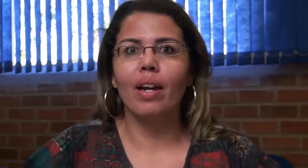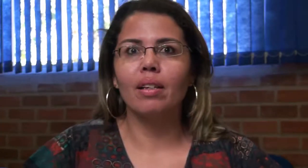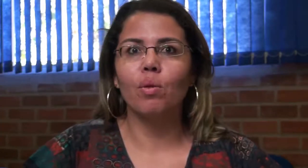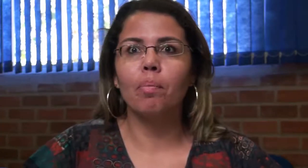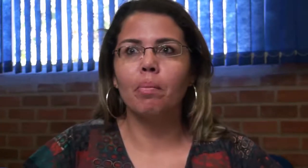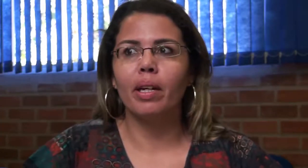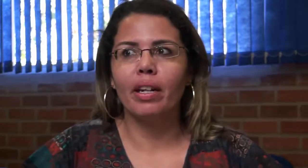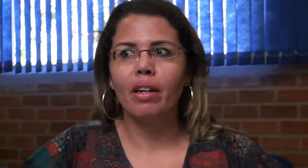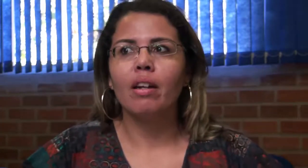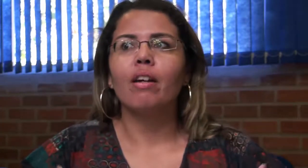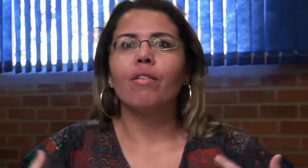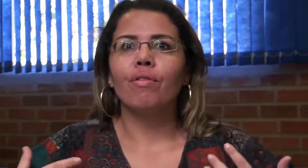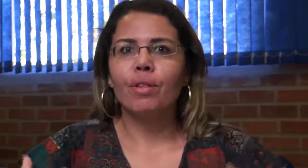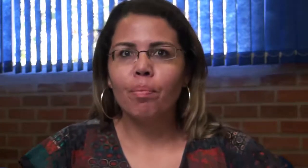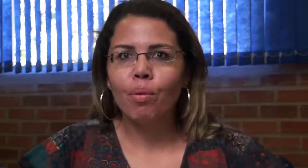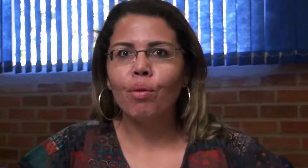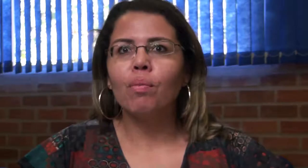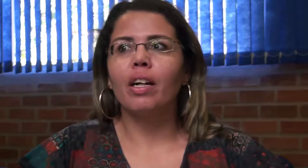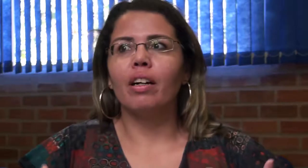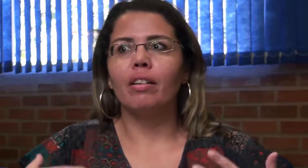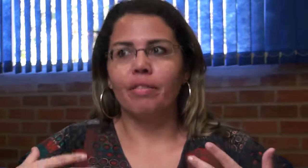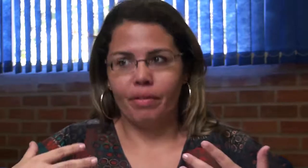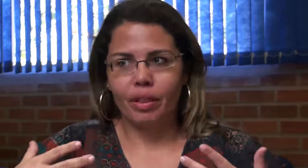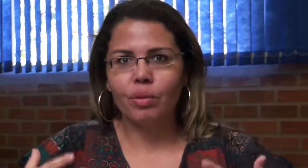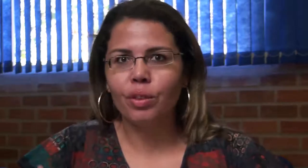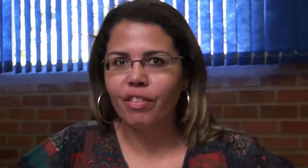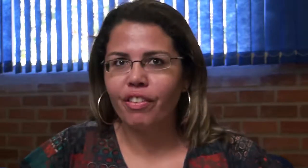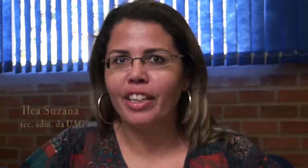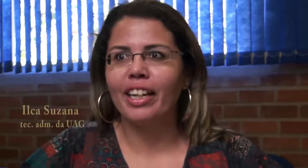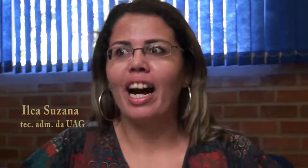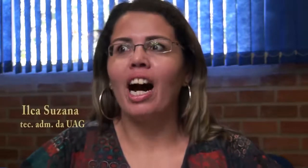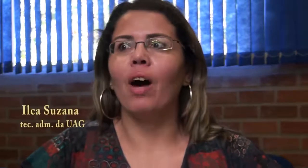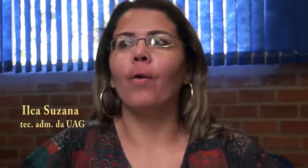sua primeira função pública no nível federal.